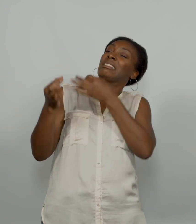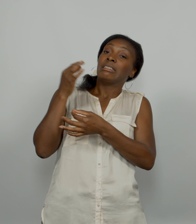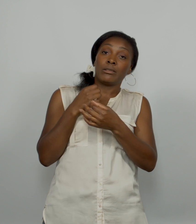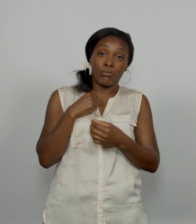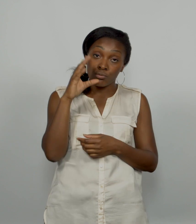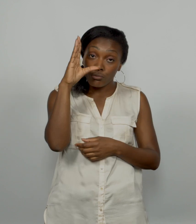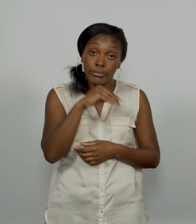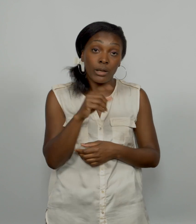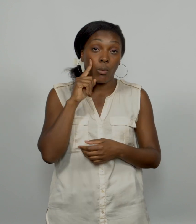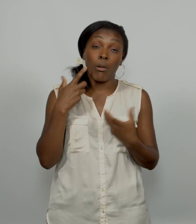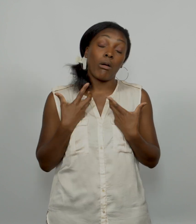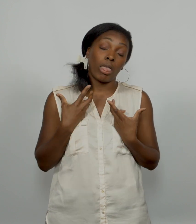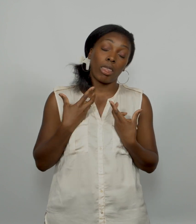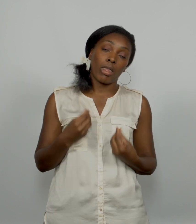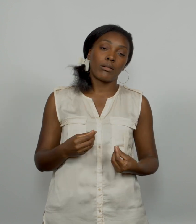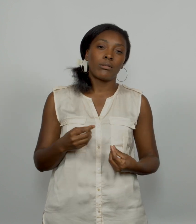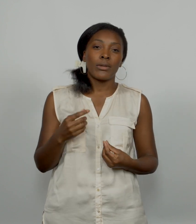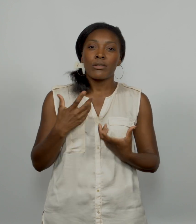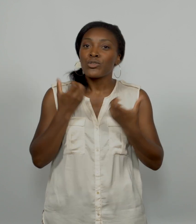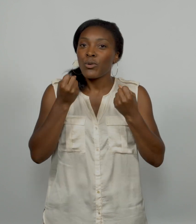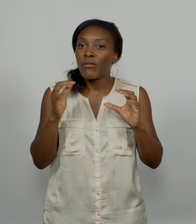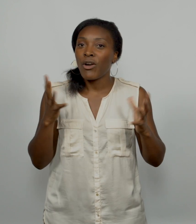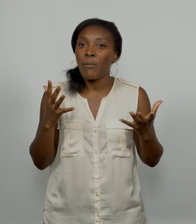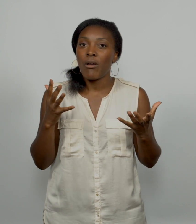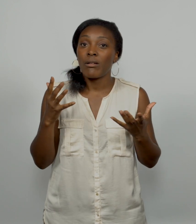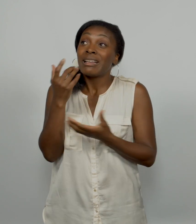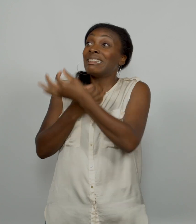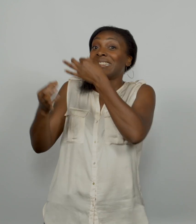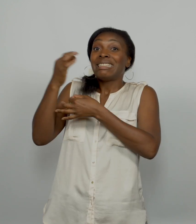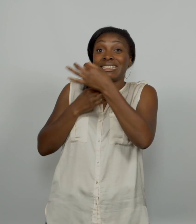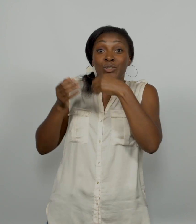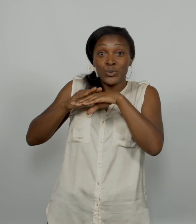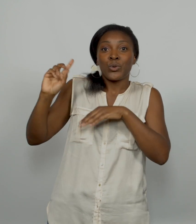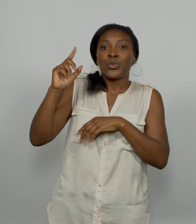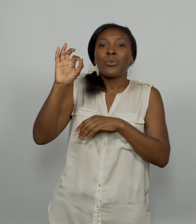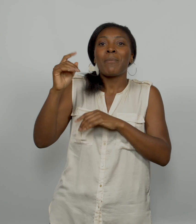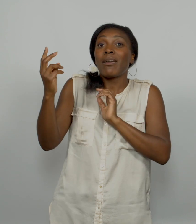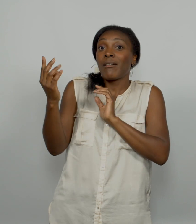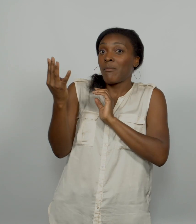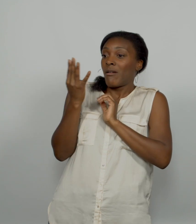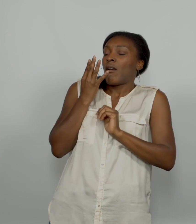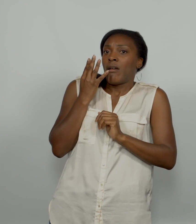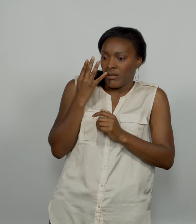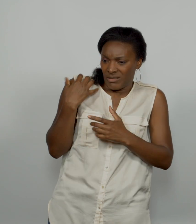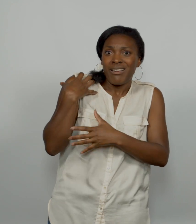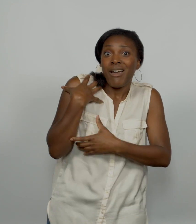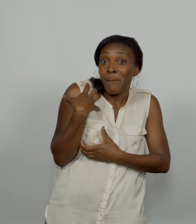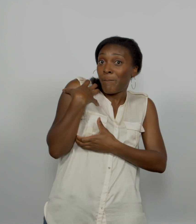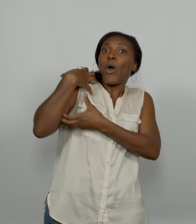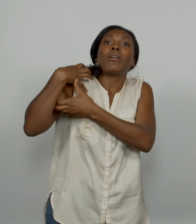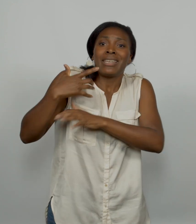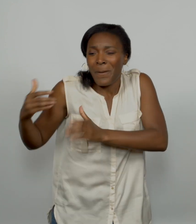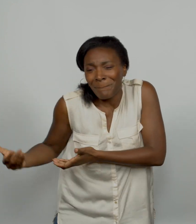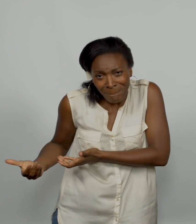sous état. Mais la chose qui m'a sauvée, en fait, c'est qu'ils m'ont parlé de Dieu, mais ils m'ont portée, ils m'ont prise par le bras, ils m'ont